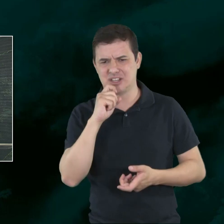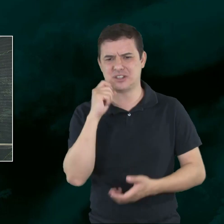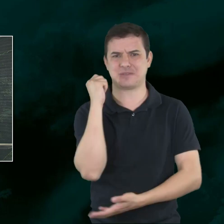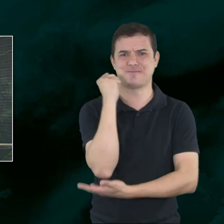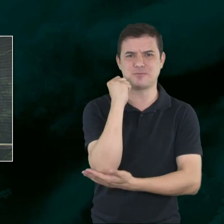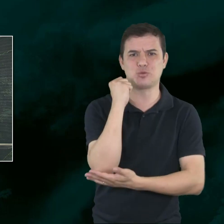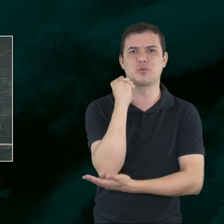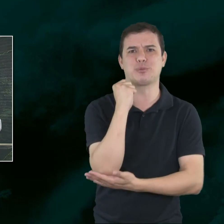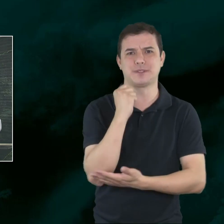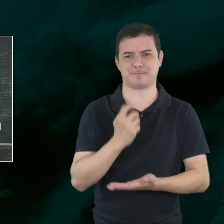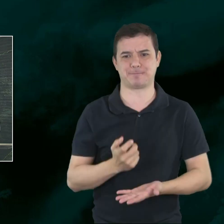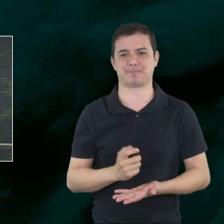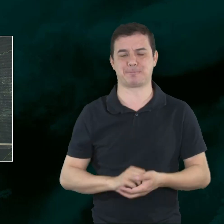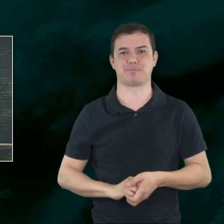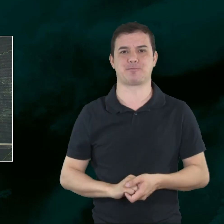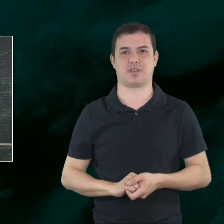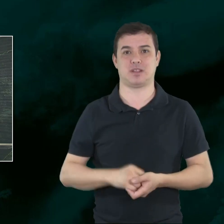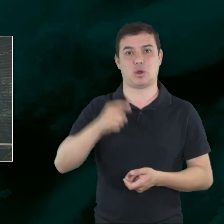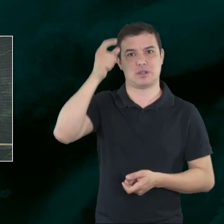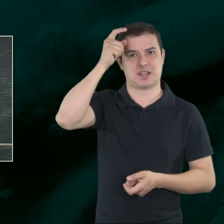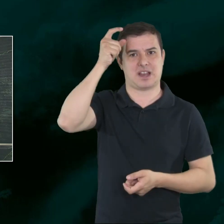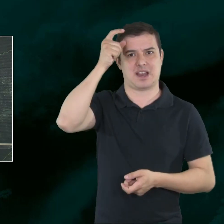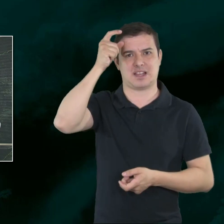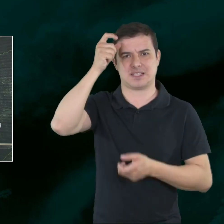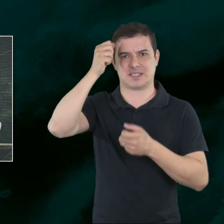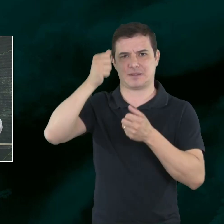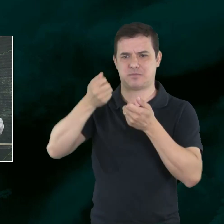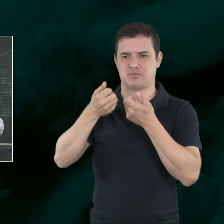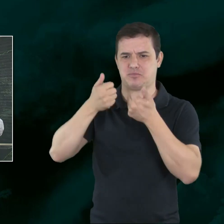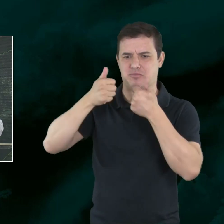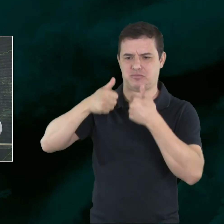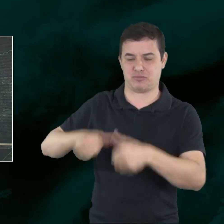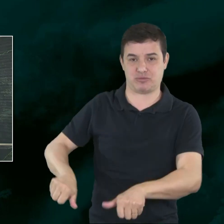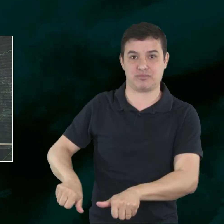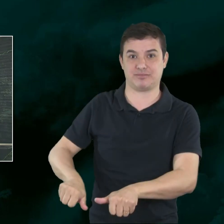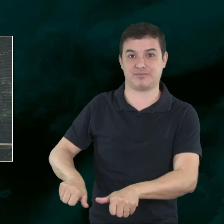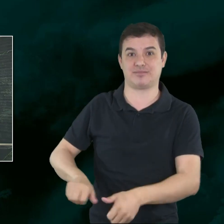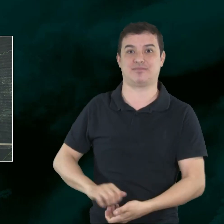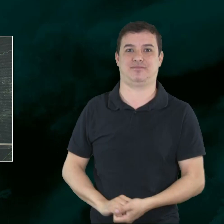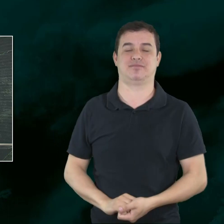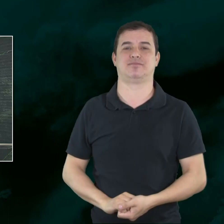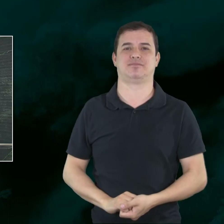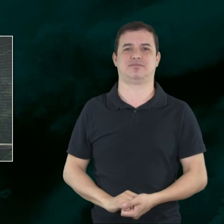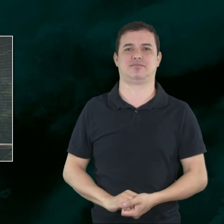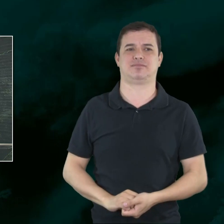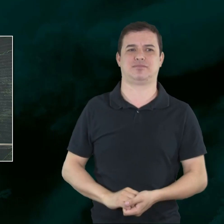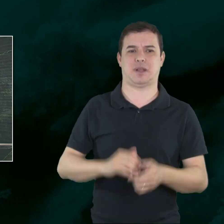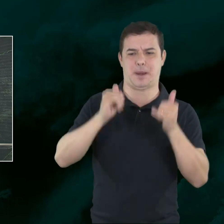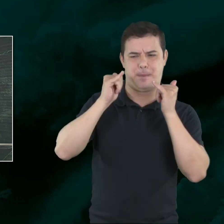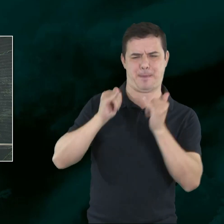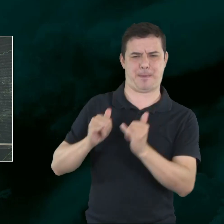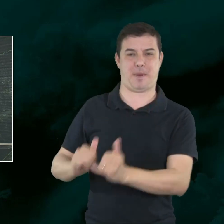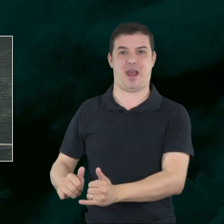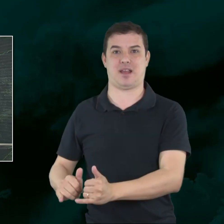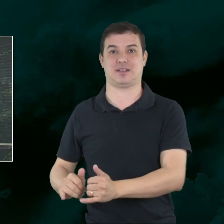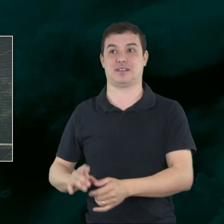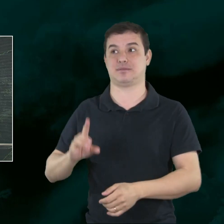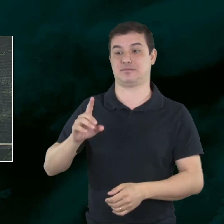terra e ele, na rebelião, ele se tornou o adversário de Deus, que é